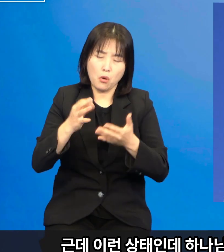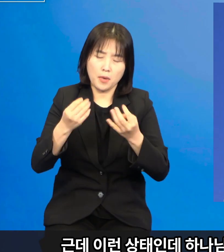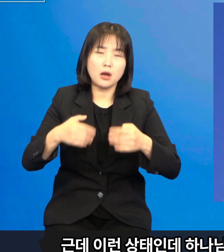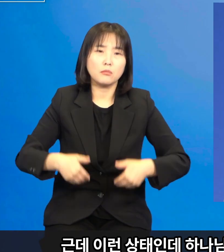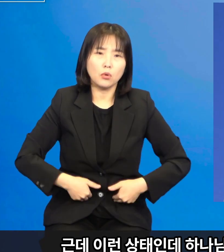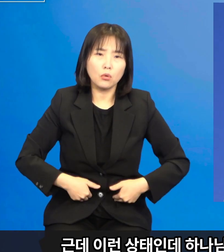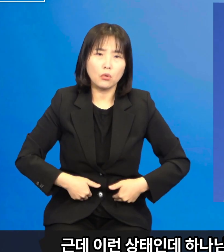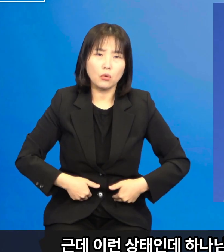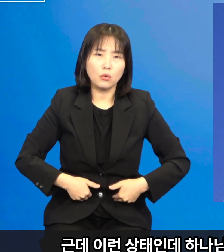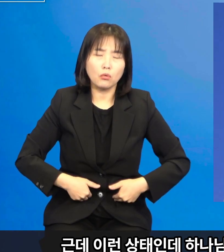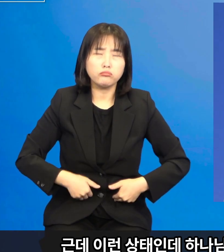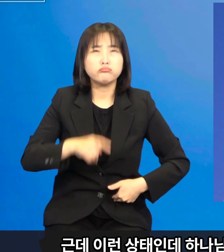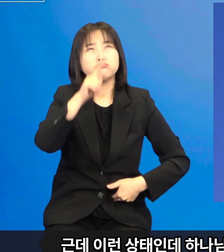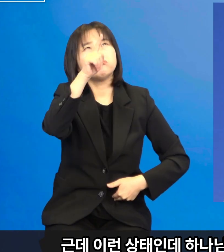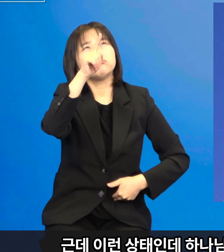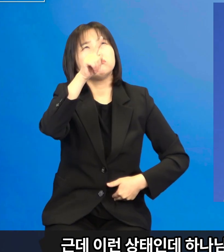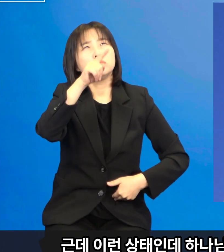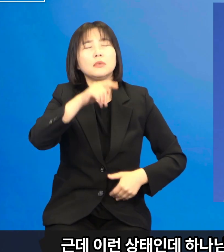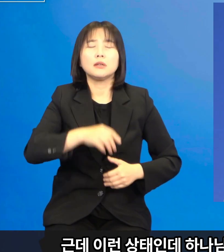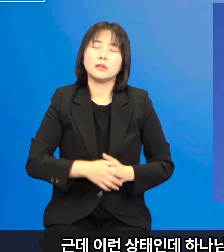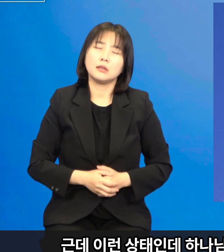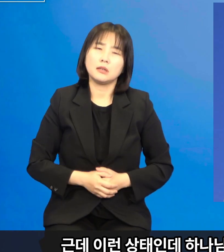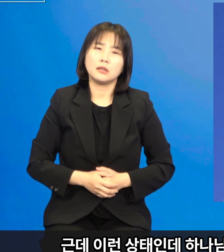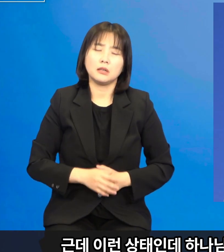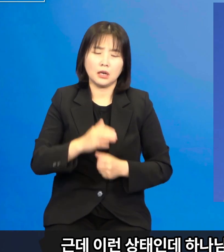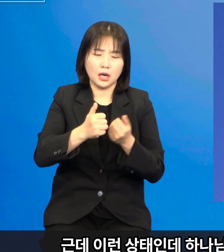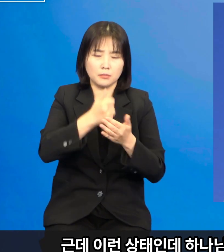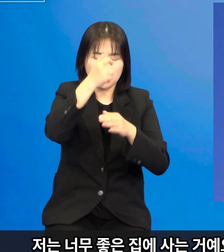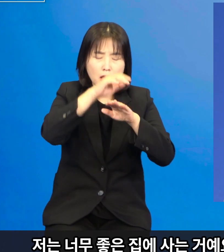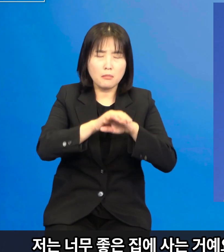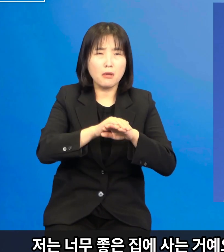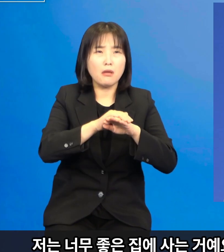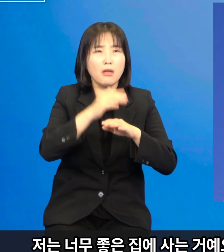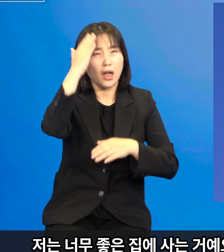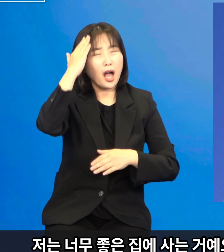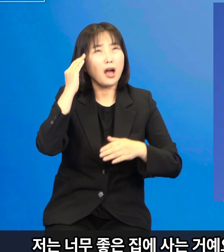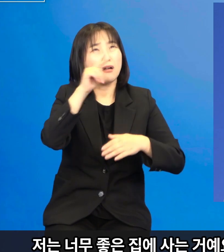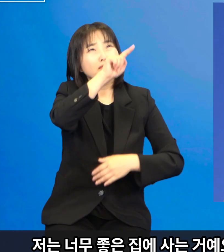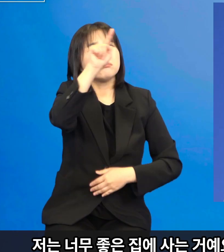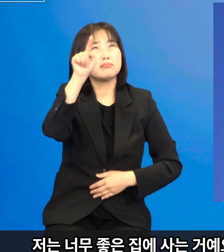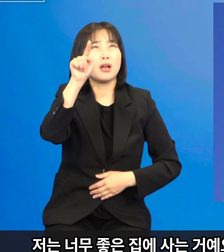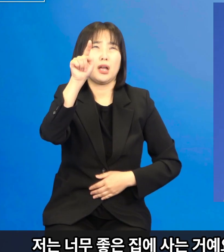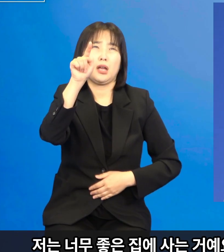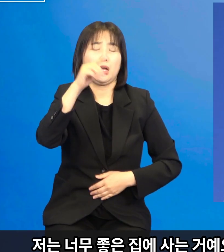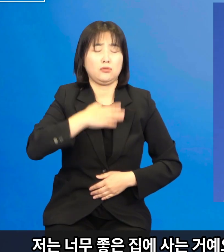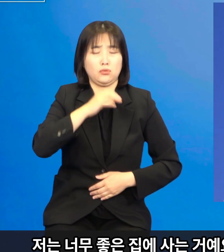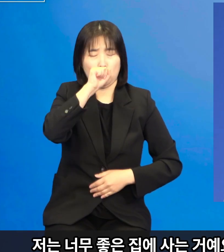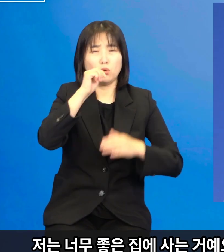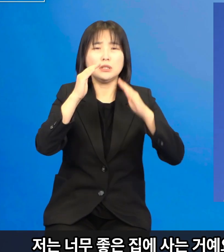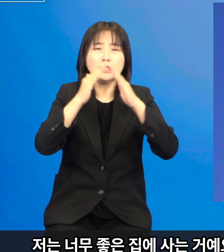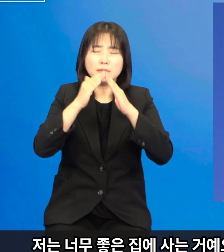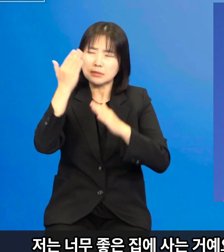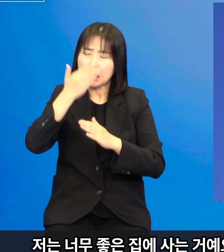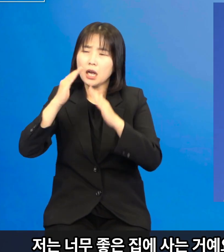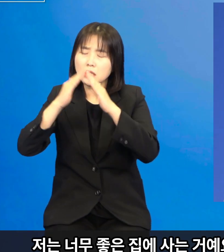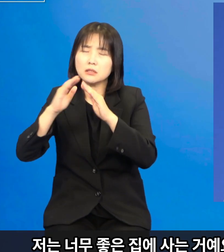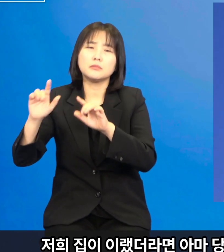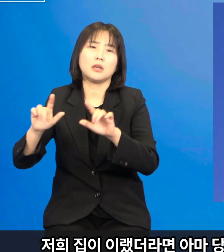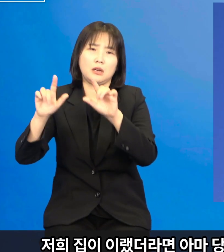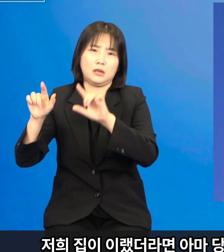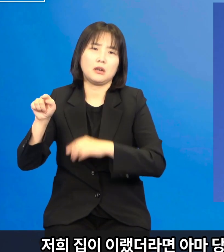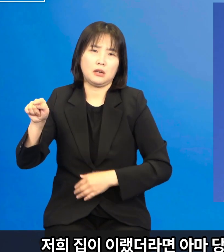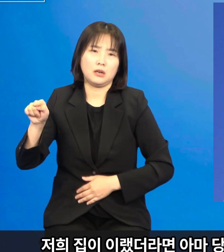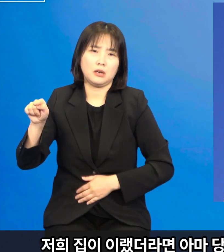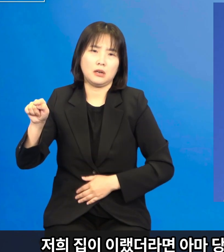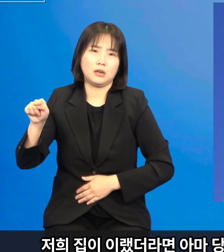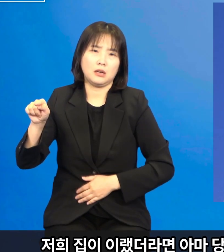이런 상태인데, 하나님의 예배당이 이런 상태인데 저는 너무 좋은 집에 사는 거예요. 너무 깨끗한 집에 있는 거예요.